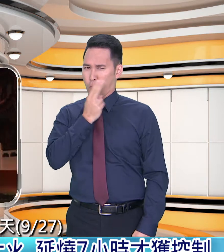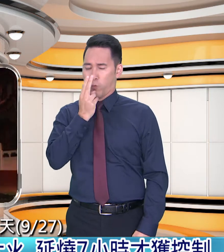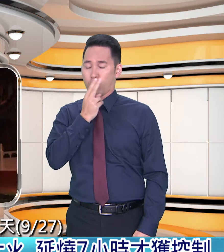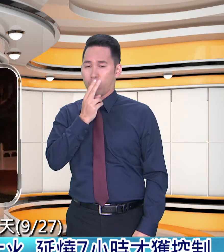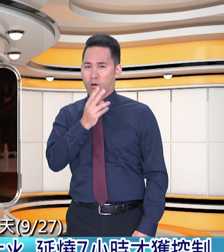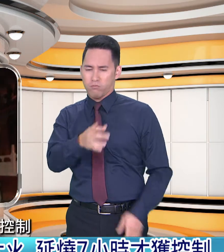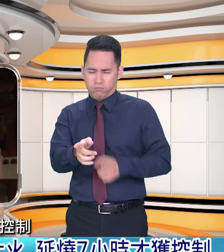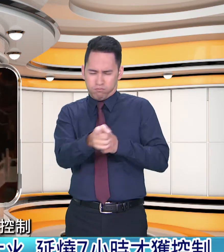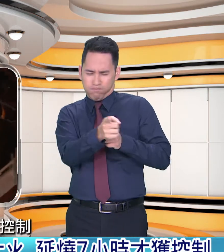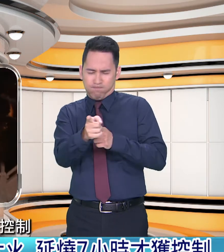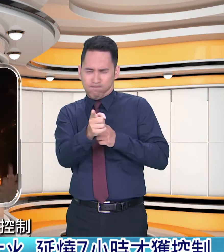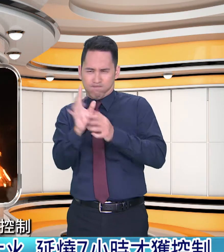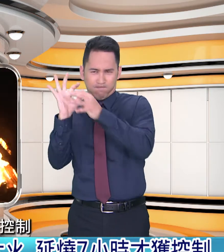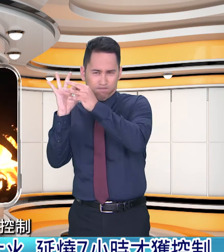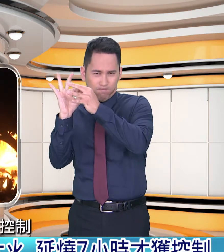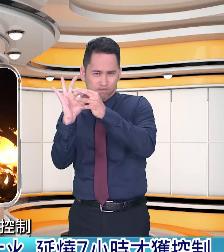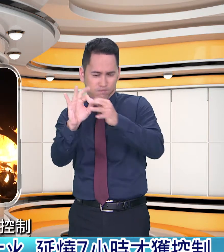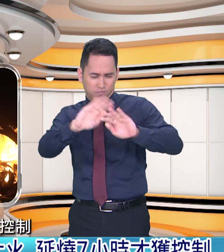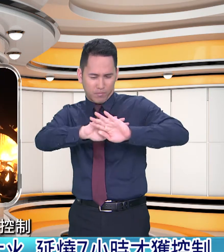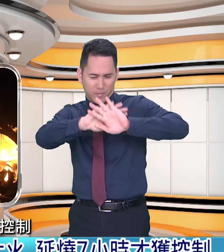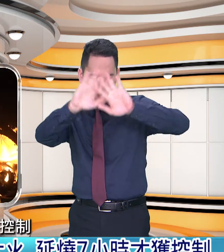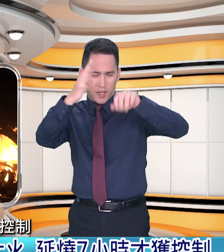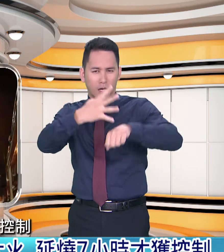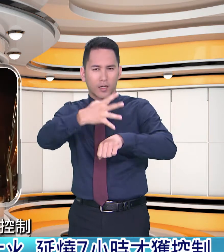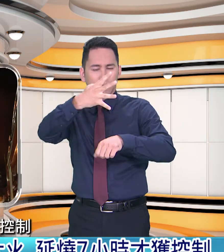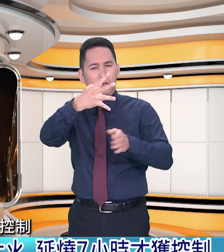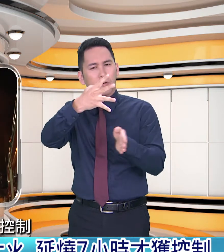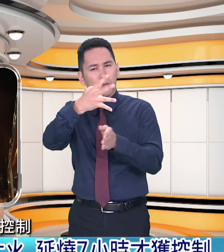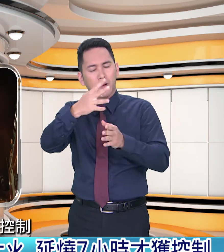晨4点多才获得控制。